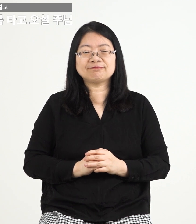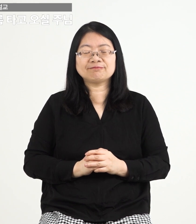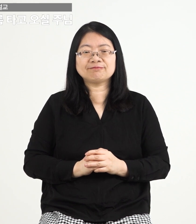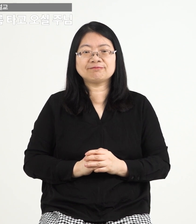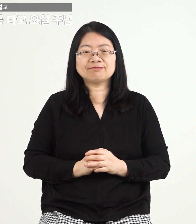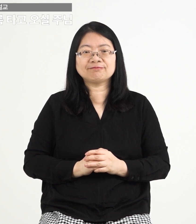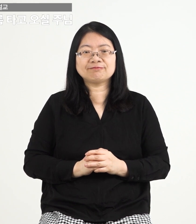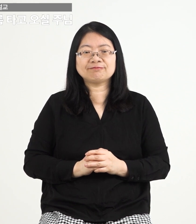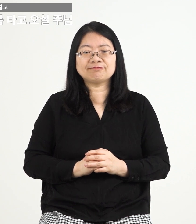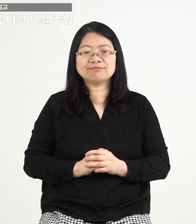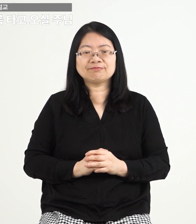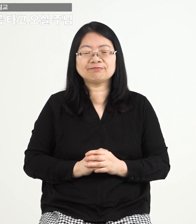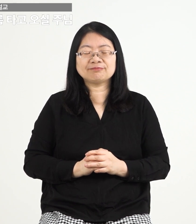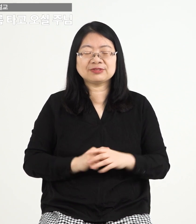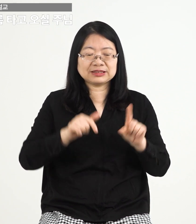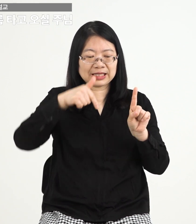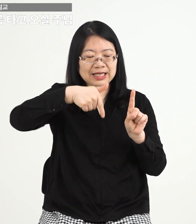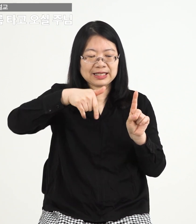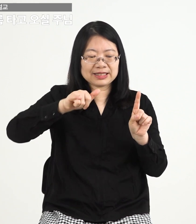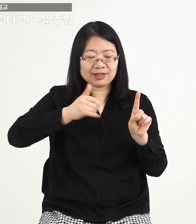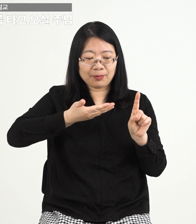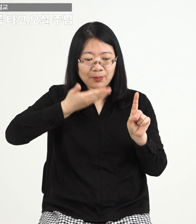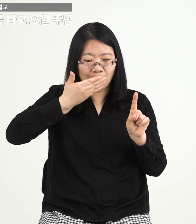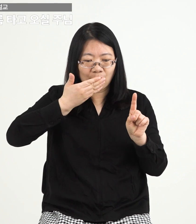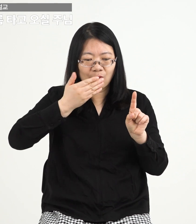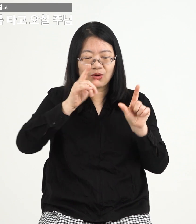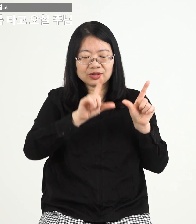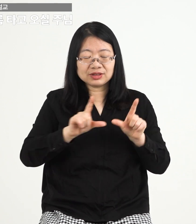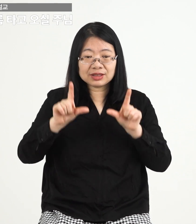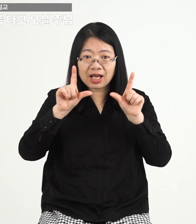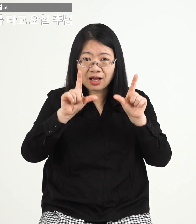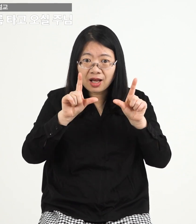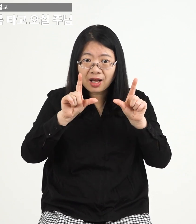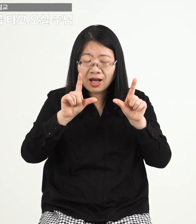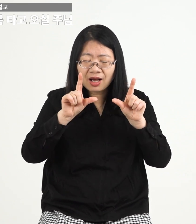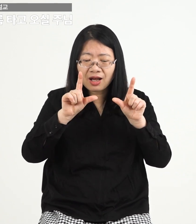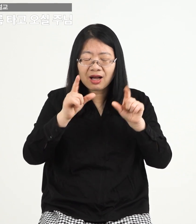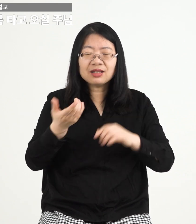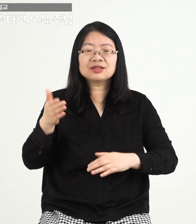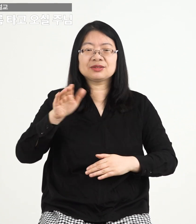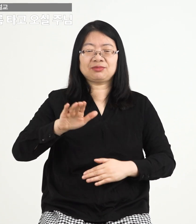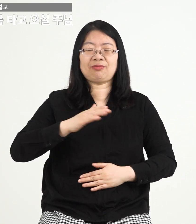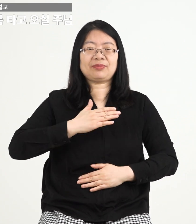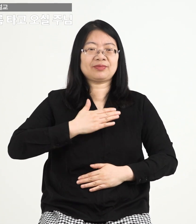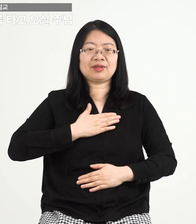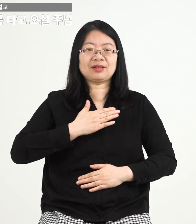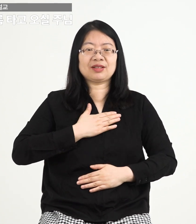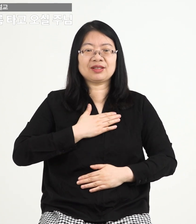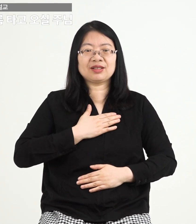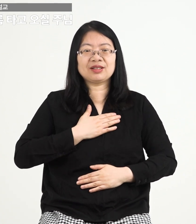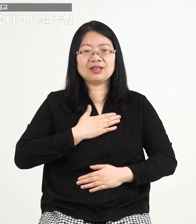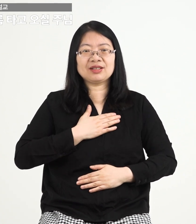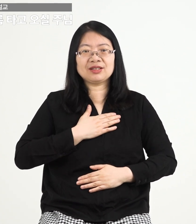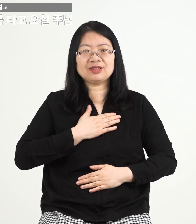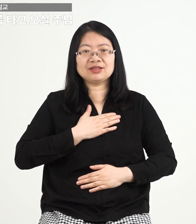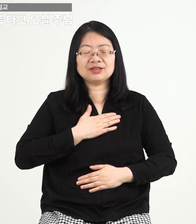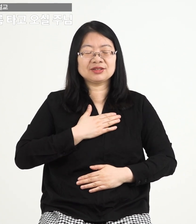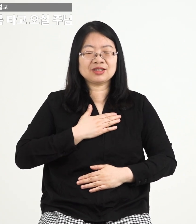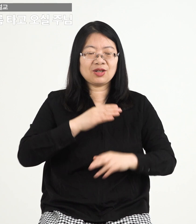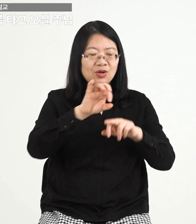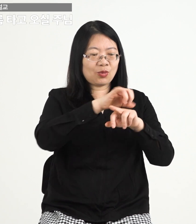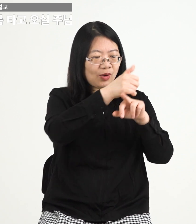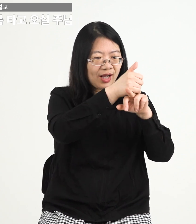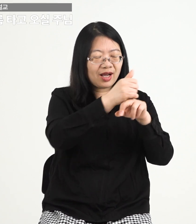비록 한 끼를 먹고 살지언정 내가 이 땅의 식량 앞에 머리